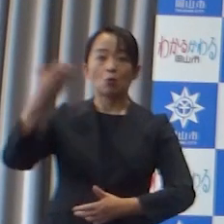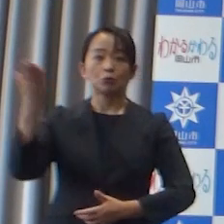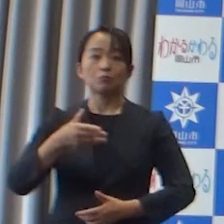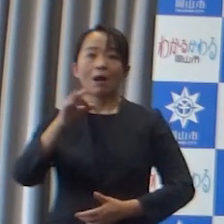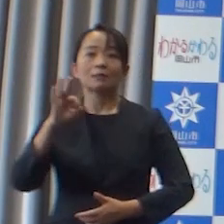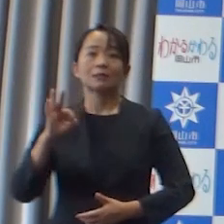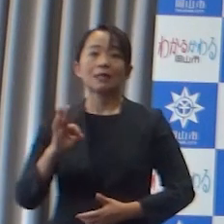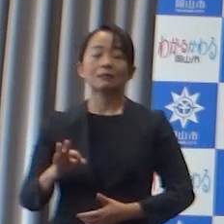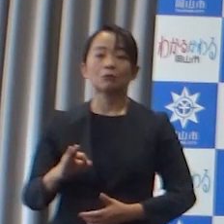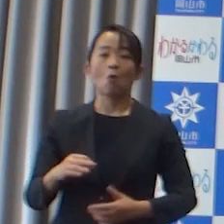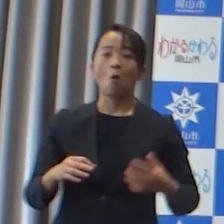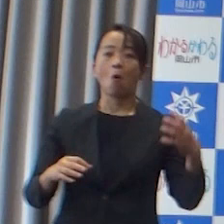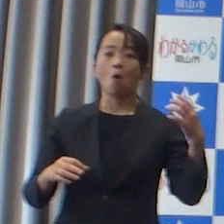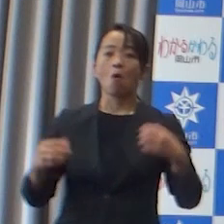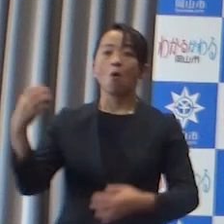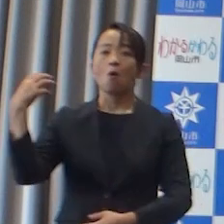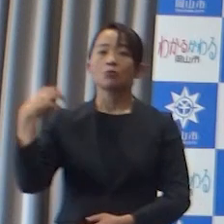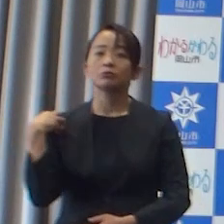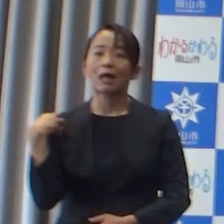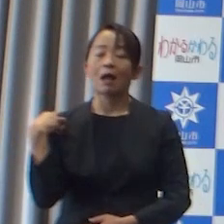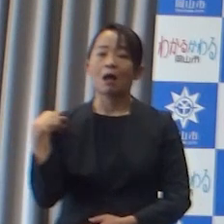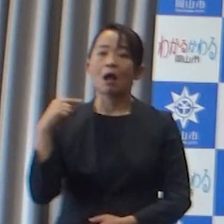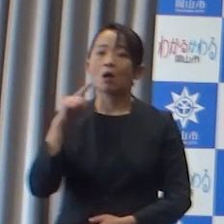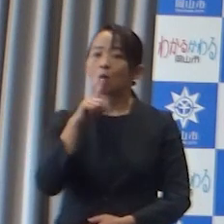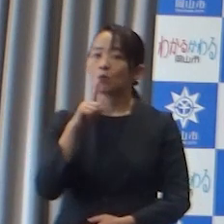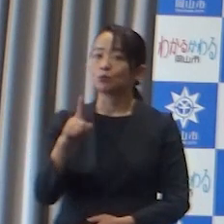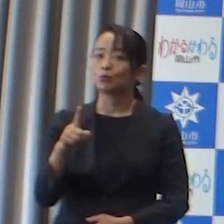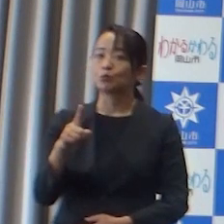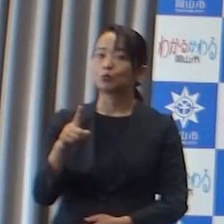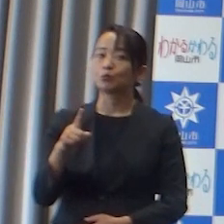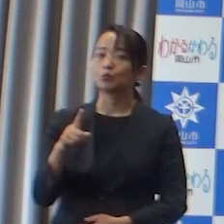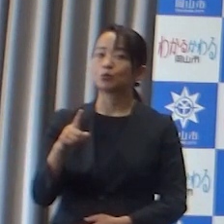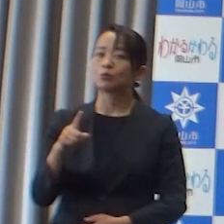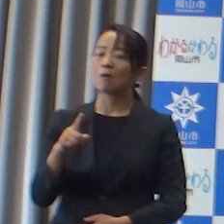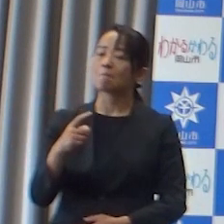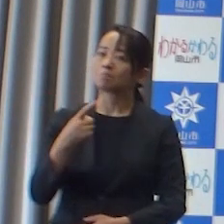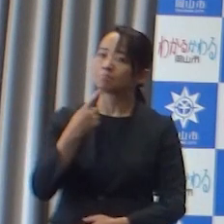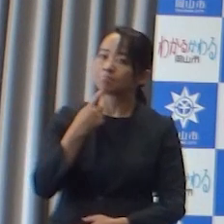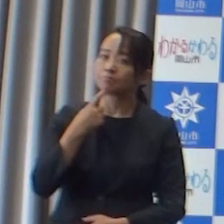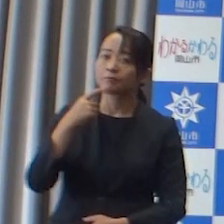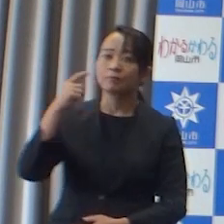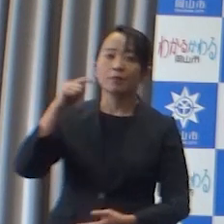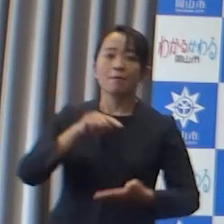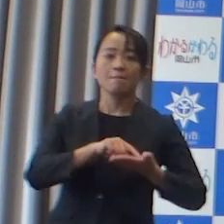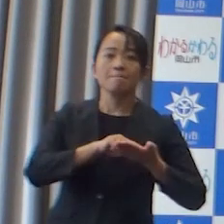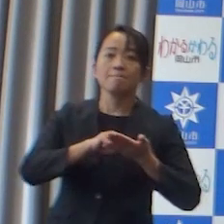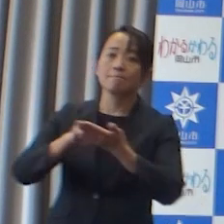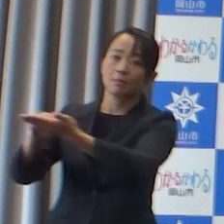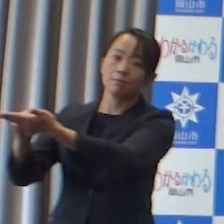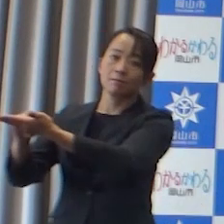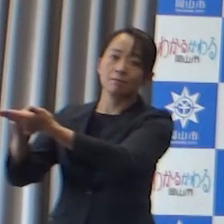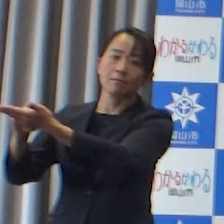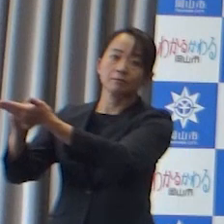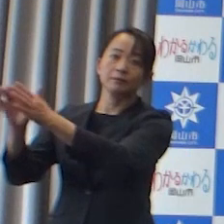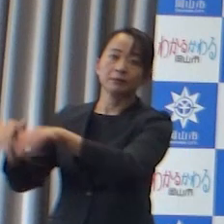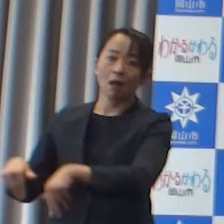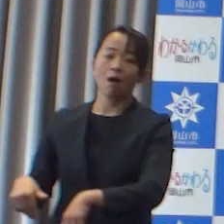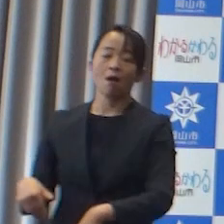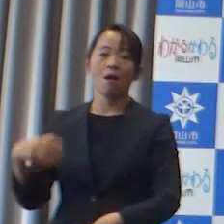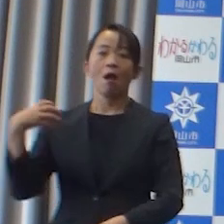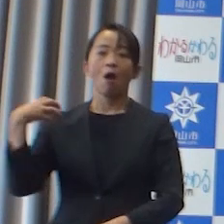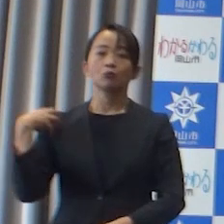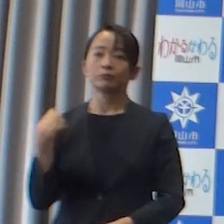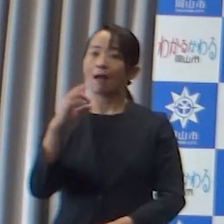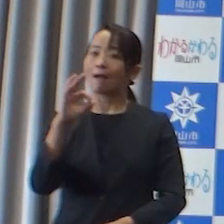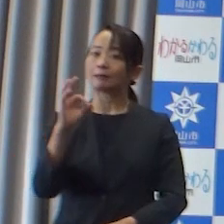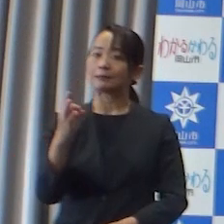るっていうのはおかしいではないかと申し上げているところでありますが、 負担金について言